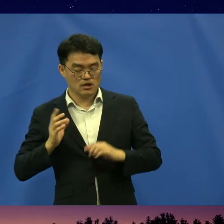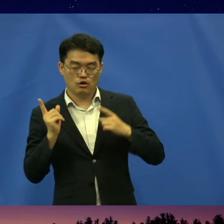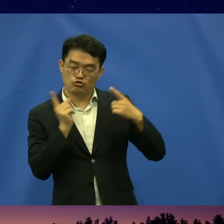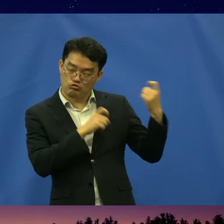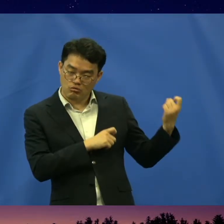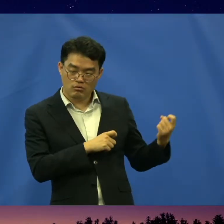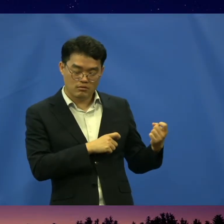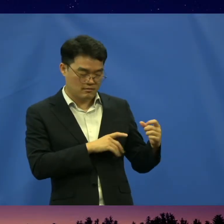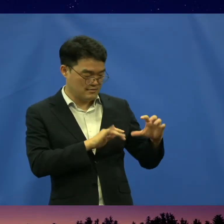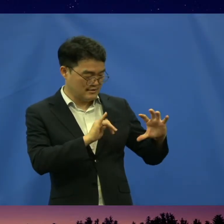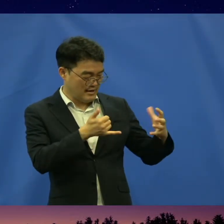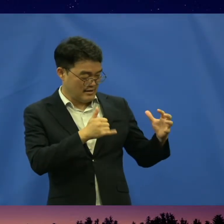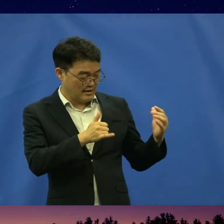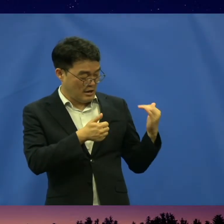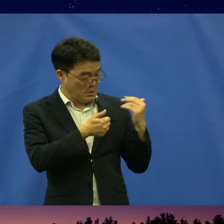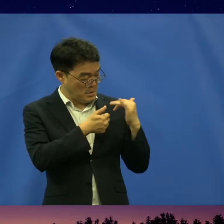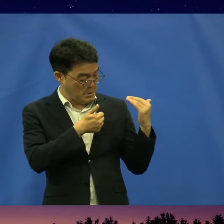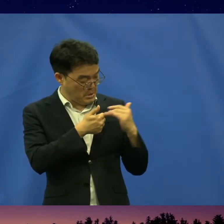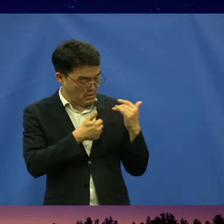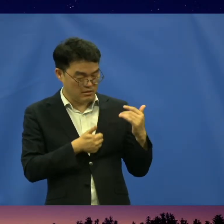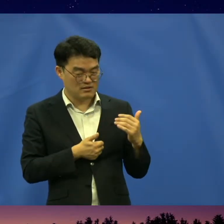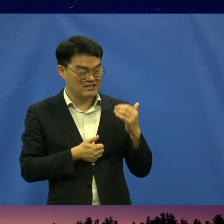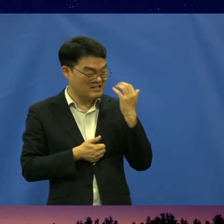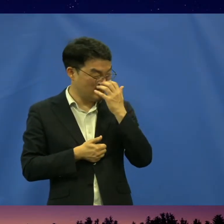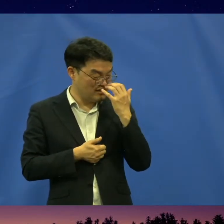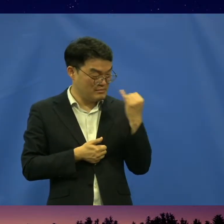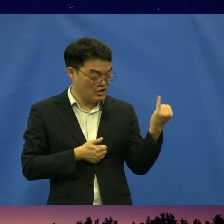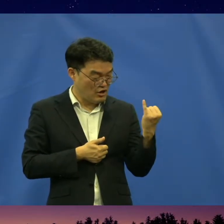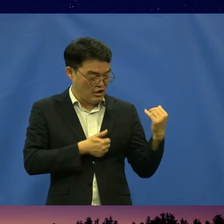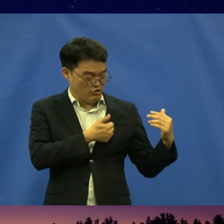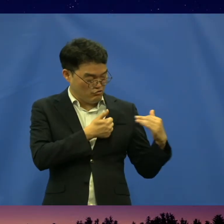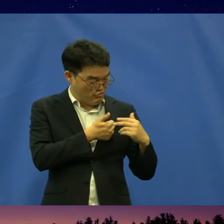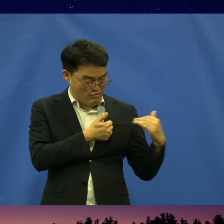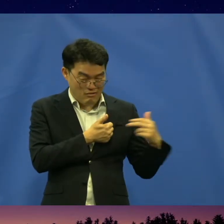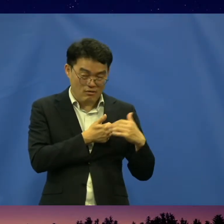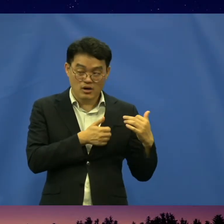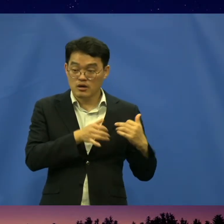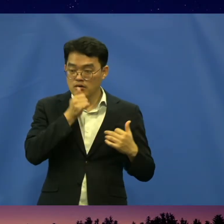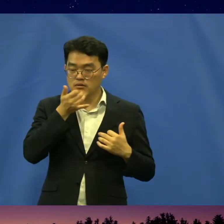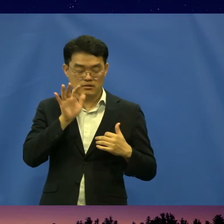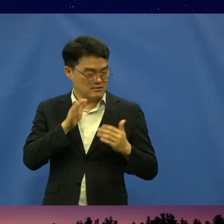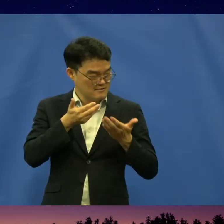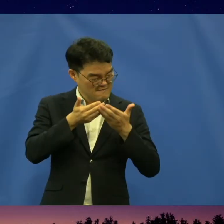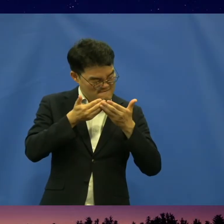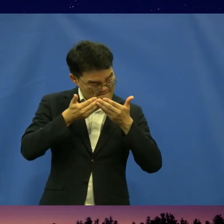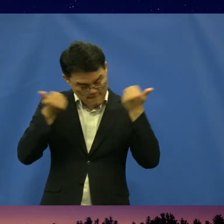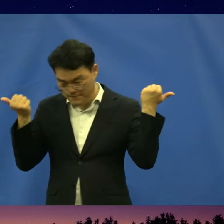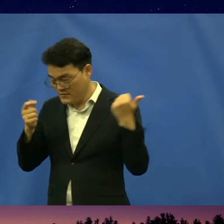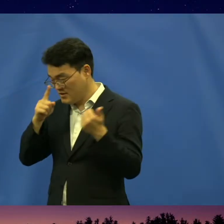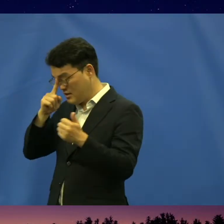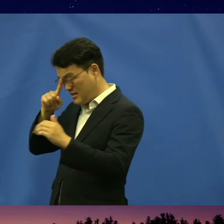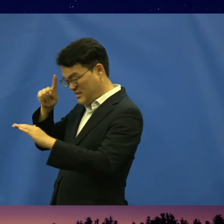세속과의 유혹, 음녀의 유혹, 수없는 유혹이 있는데 끝까지.